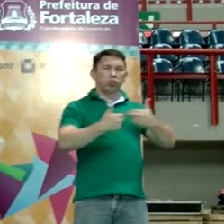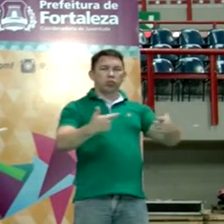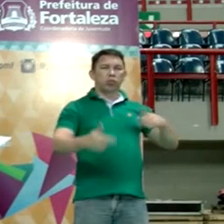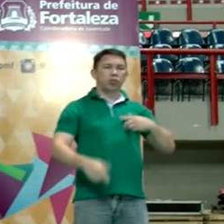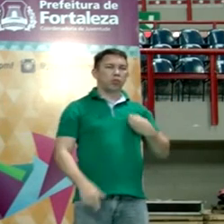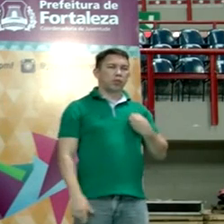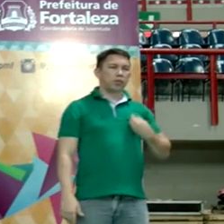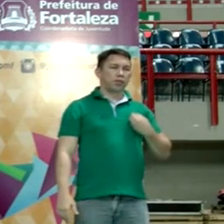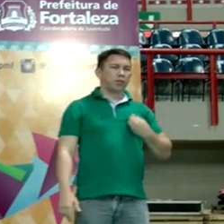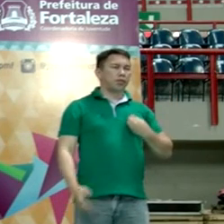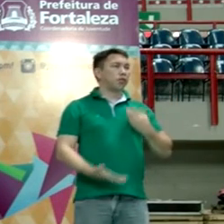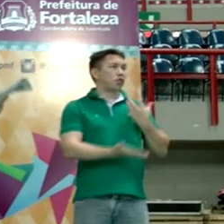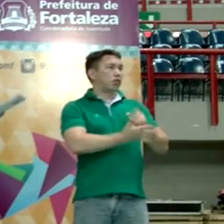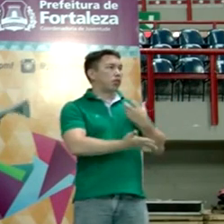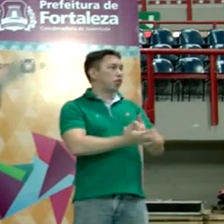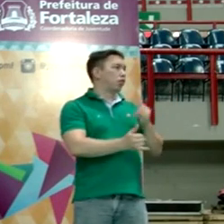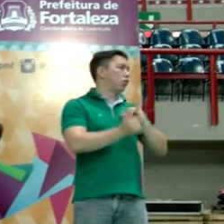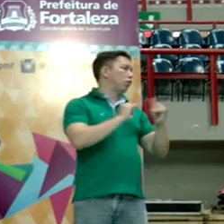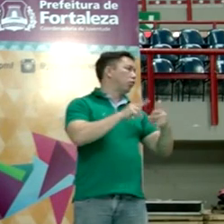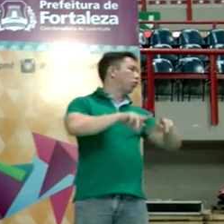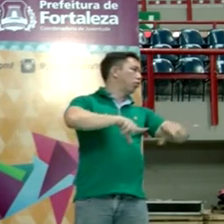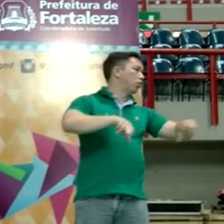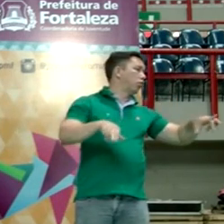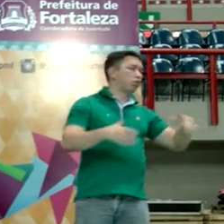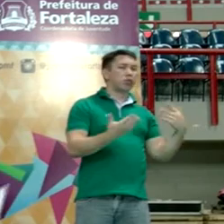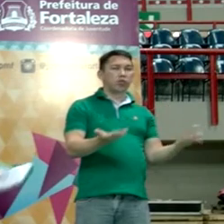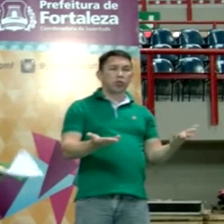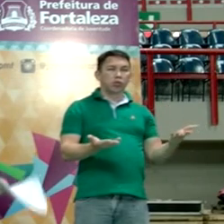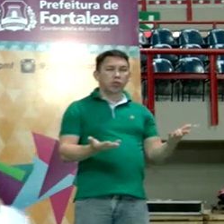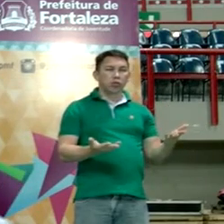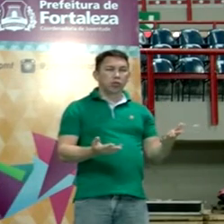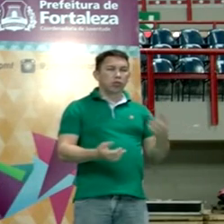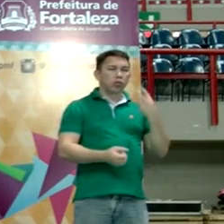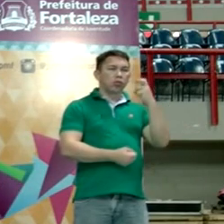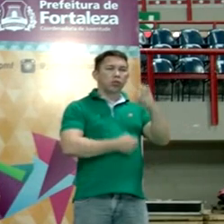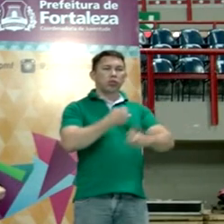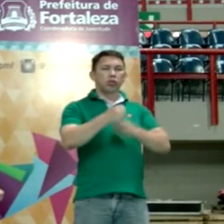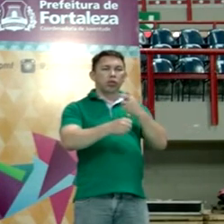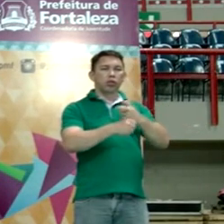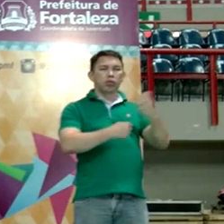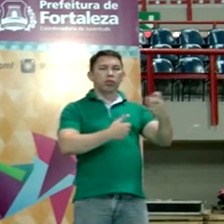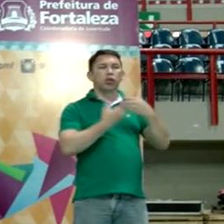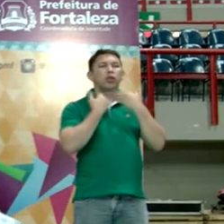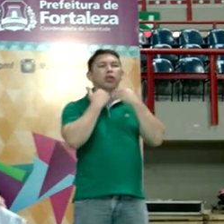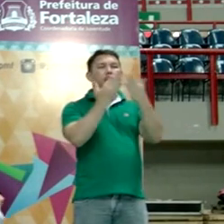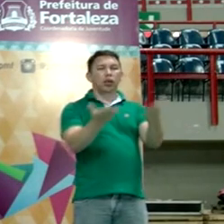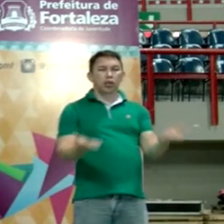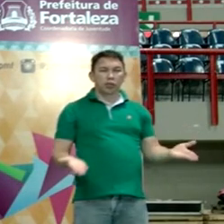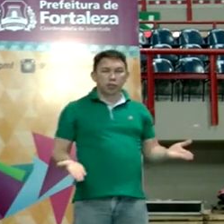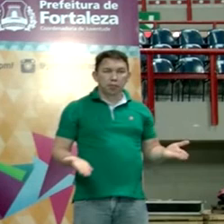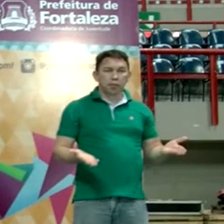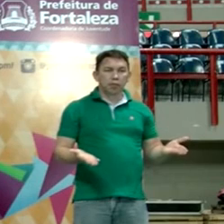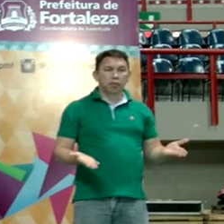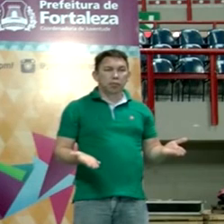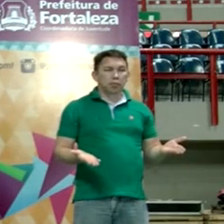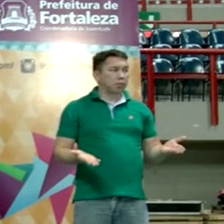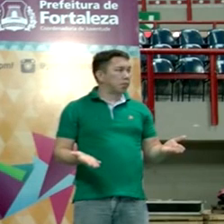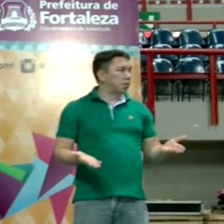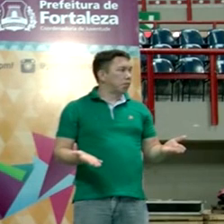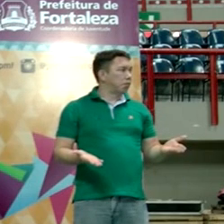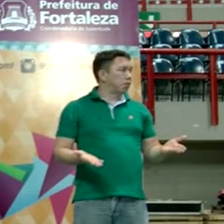comprou o disco dele, baixou a música dele pela internet, fez tudo dele. E depois de 5 anos tu não sabe mais nem que o cara existe, ó.